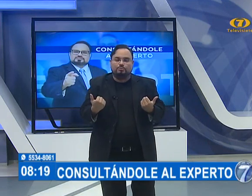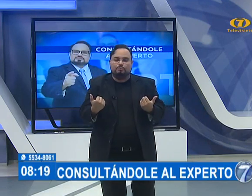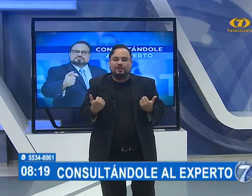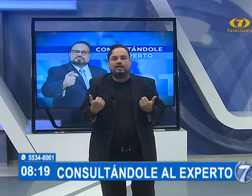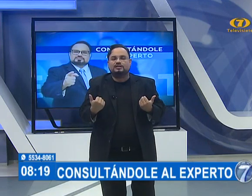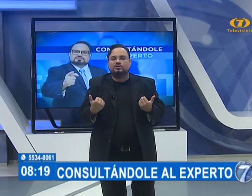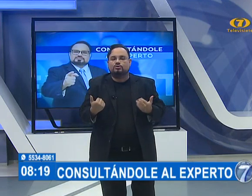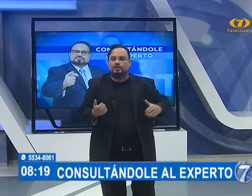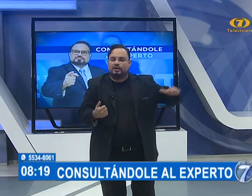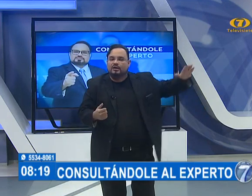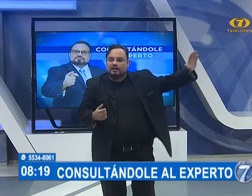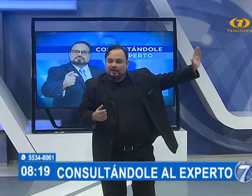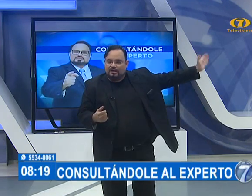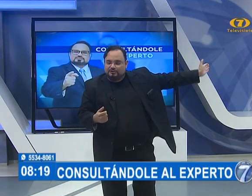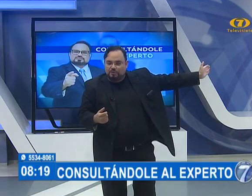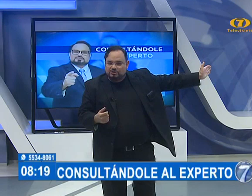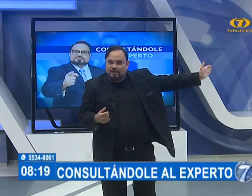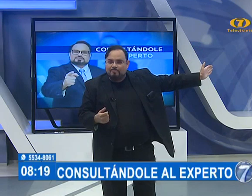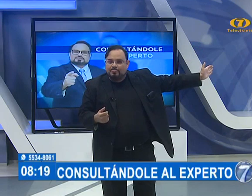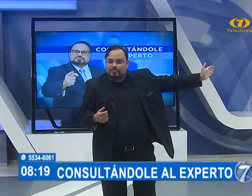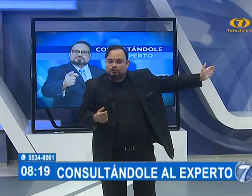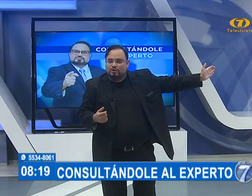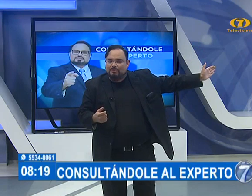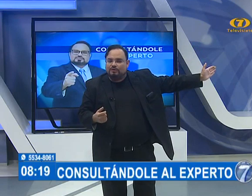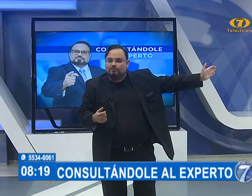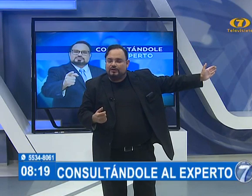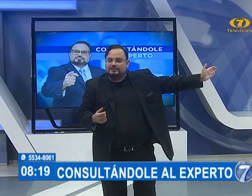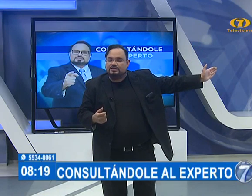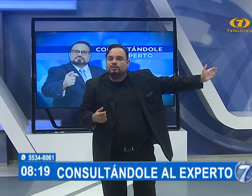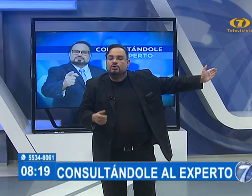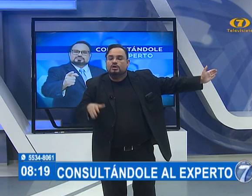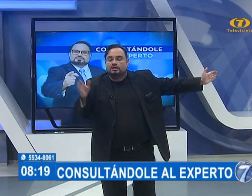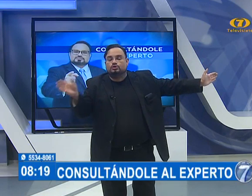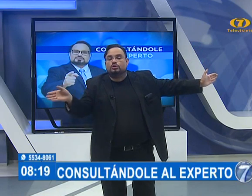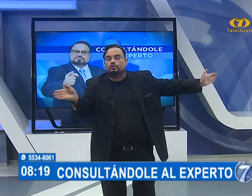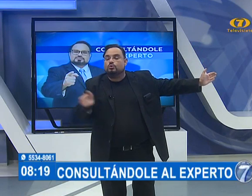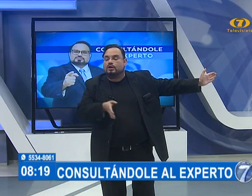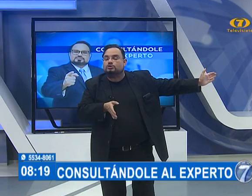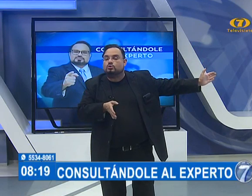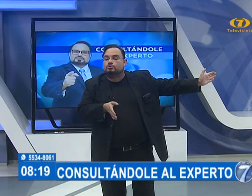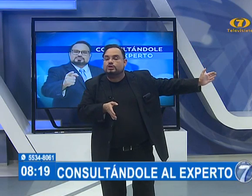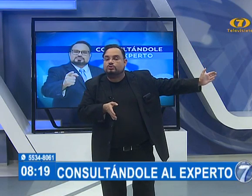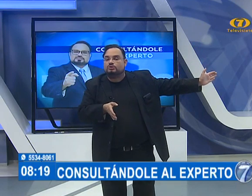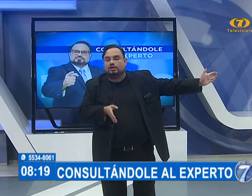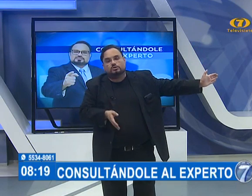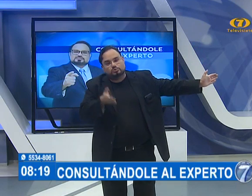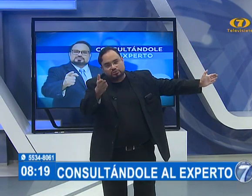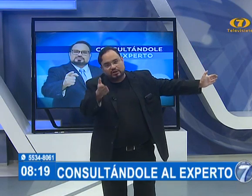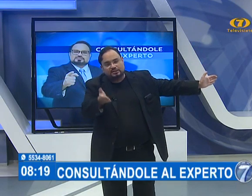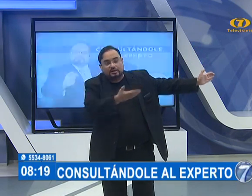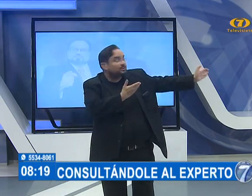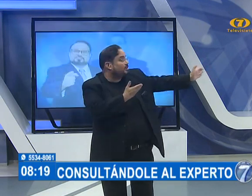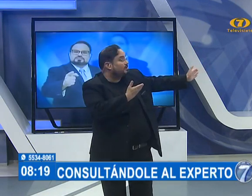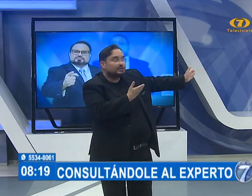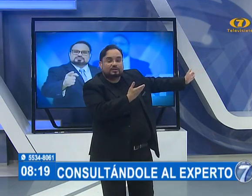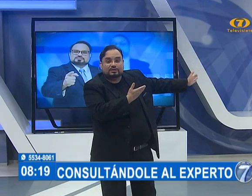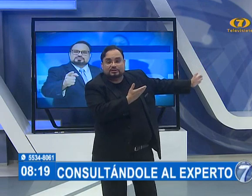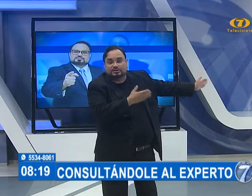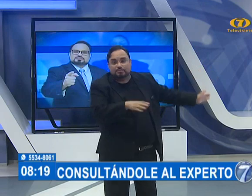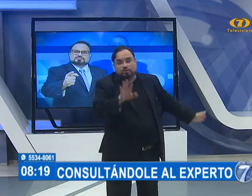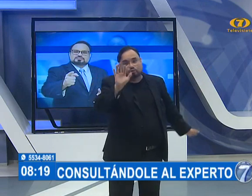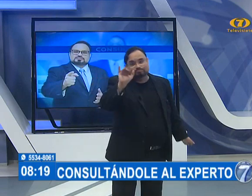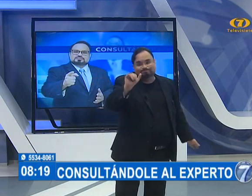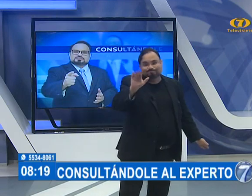pase a su propiedad, ya se lo dije, es la esposa de su hermano fallecido y son en todo caso los hijos de ellos. Ustedes, lamentablemente,